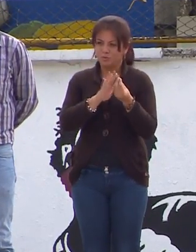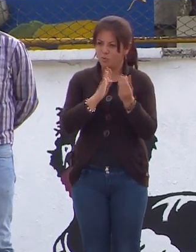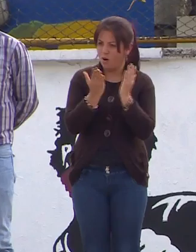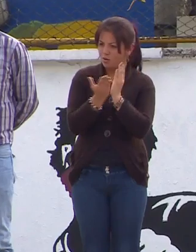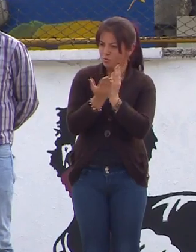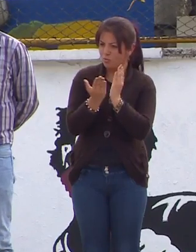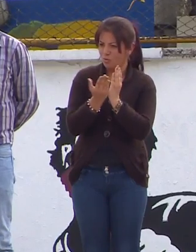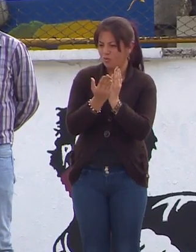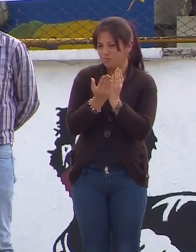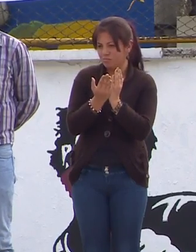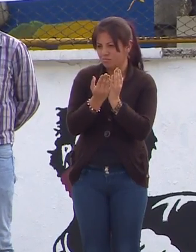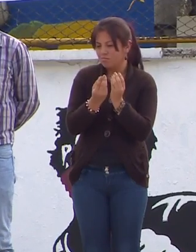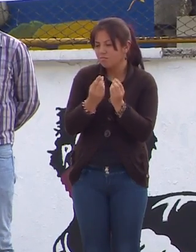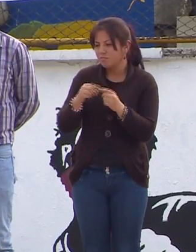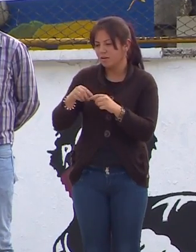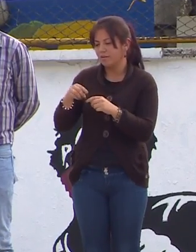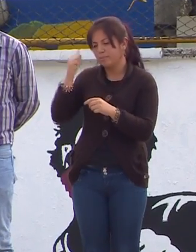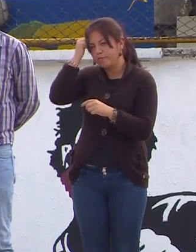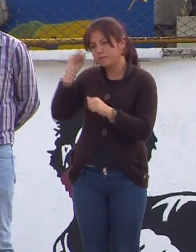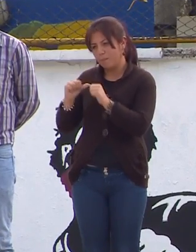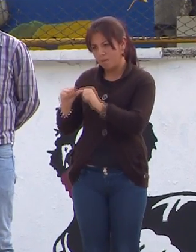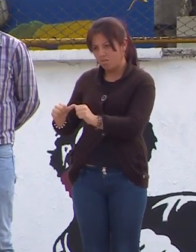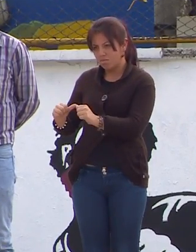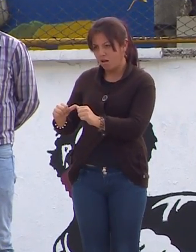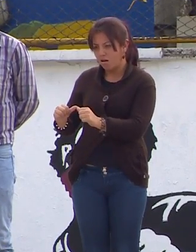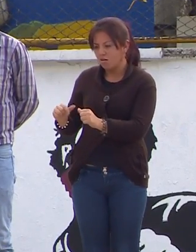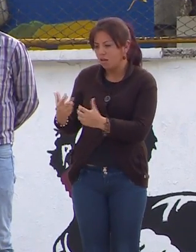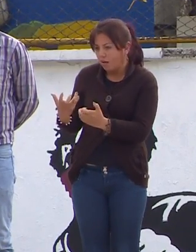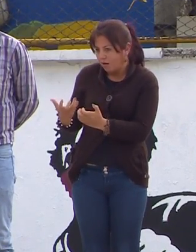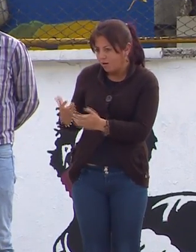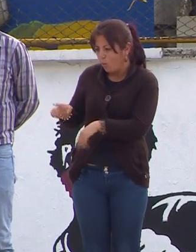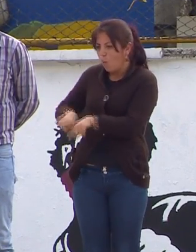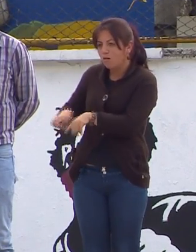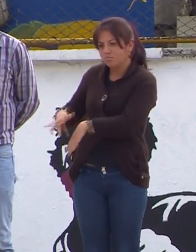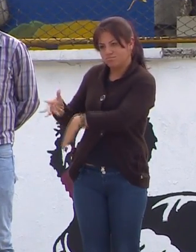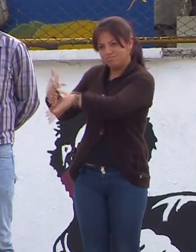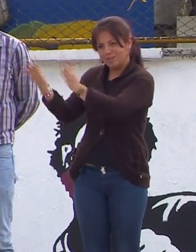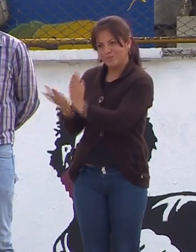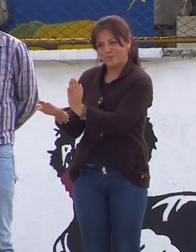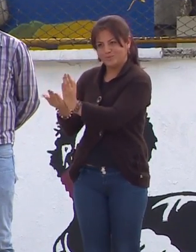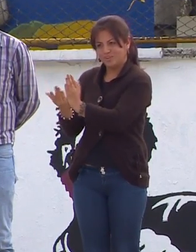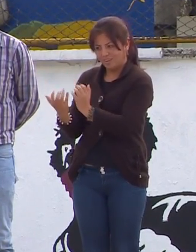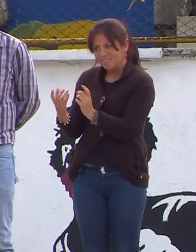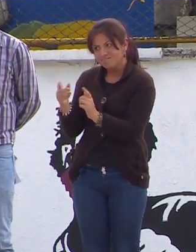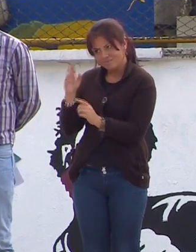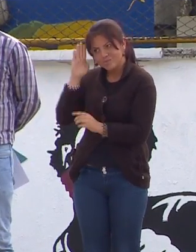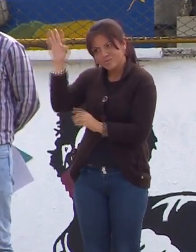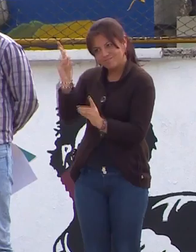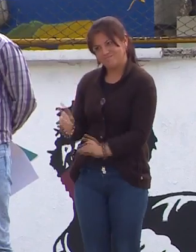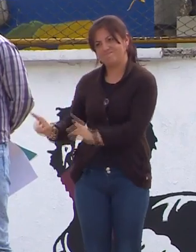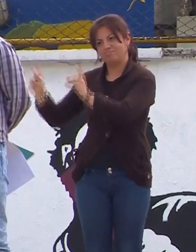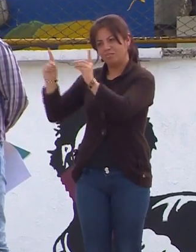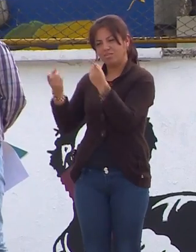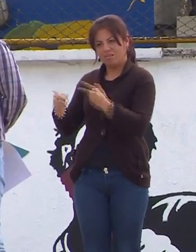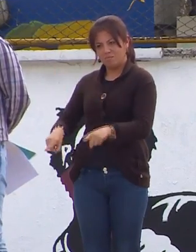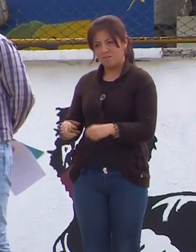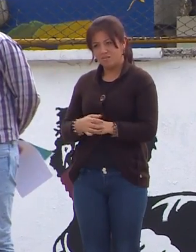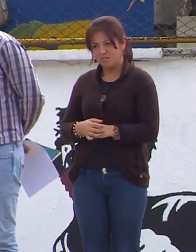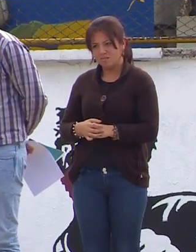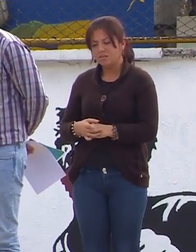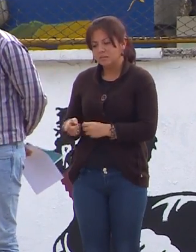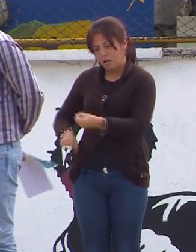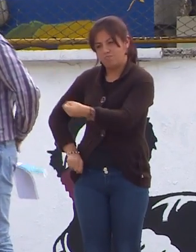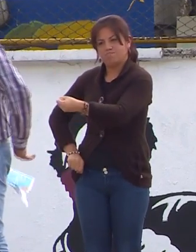de planta. Los queremos convertidos en doctores y tendrán todo nuestro